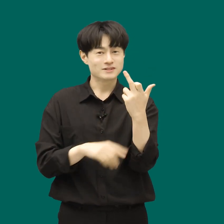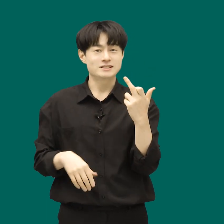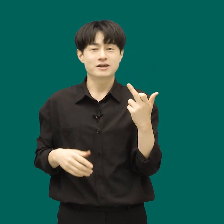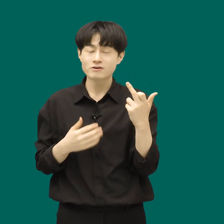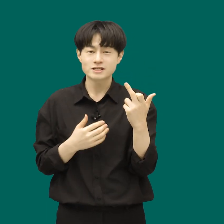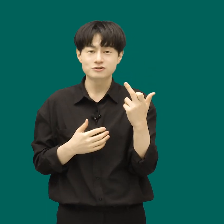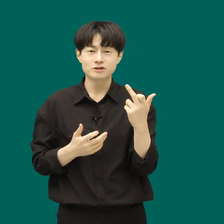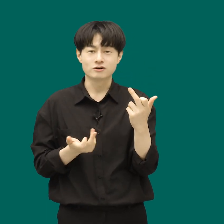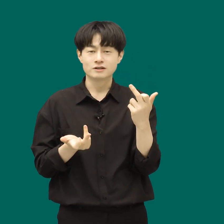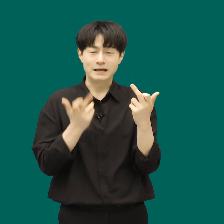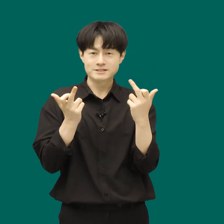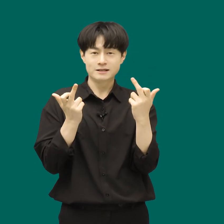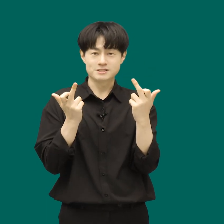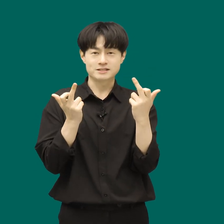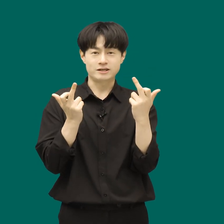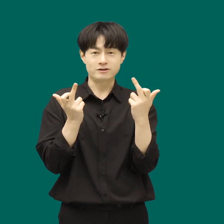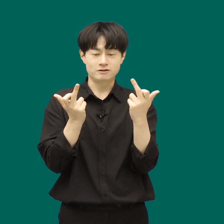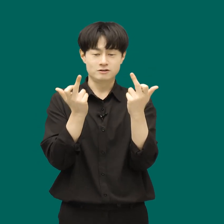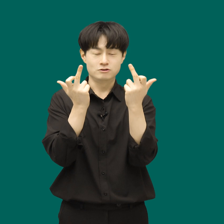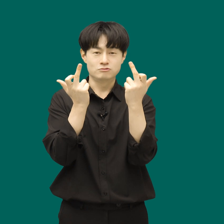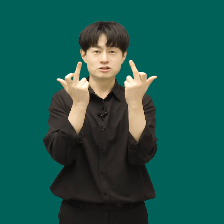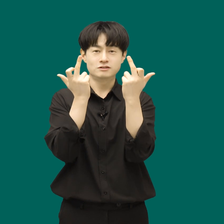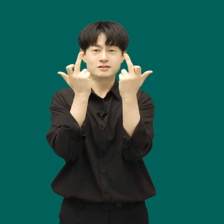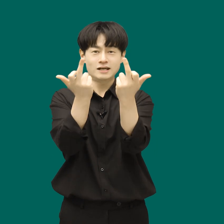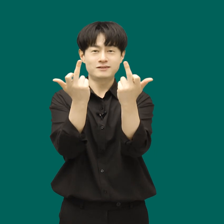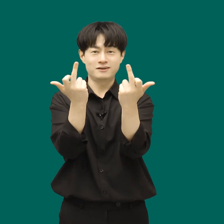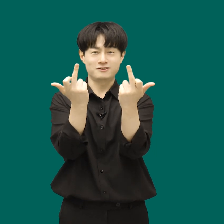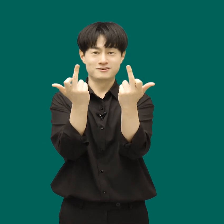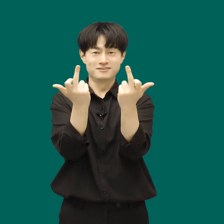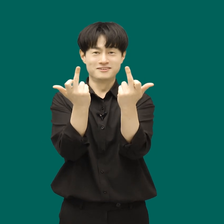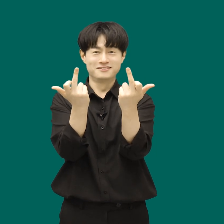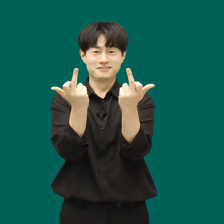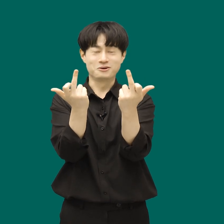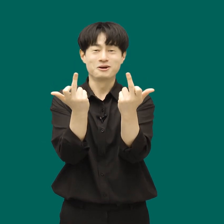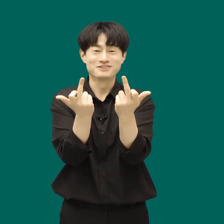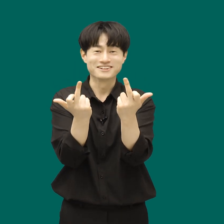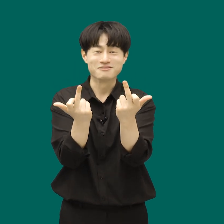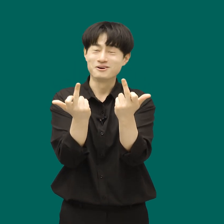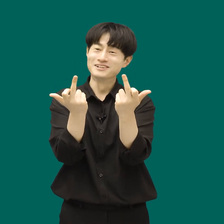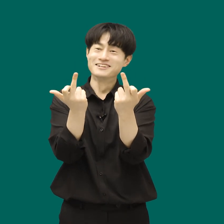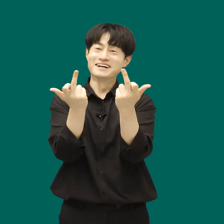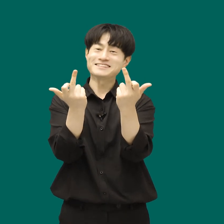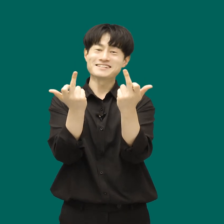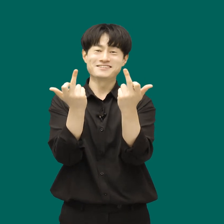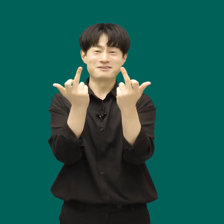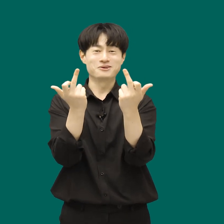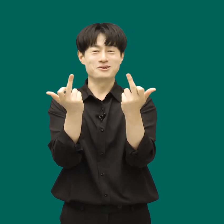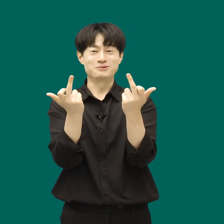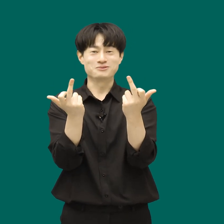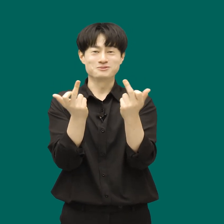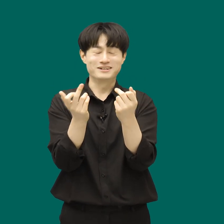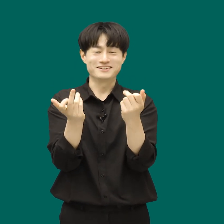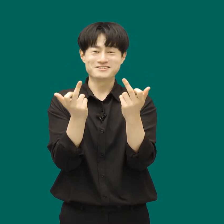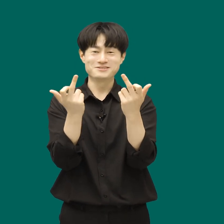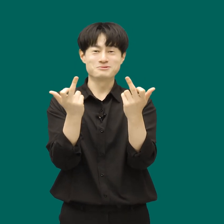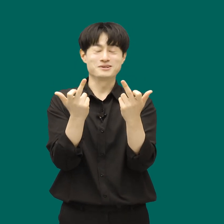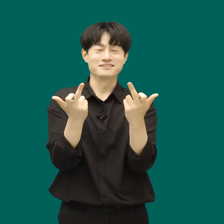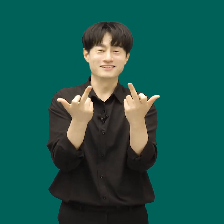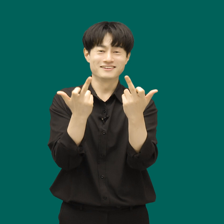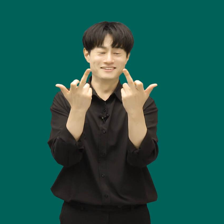자, 형제는요. 남자잖아요. 우선 이 상태예요. 여러분들 이거 뭐 학창시절에 뭐 이렇게 욕 좀 많이 하셨는지 모르겠는데